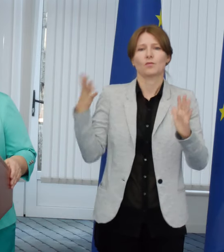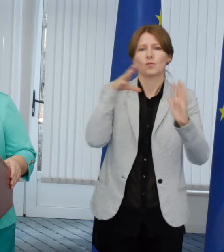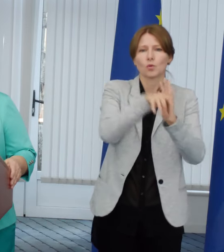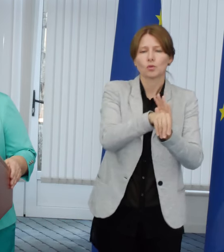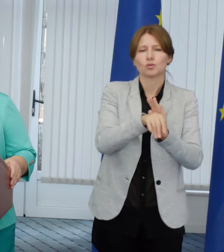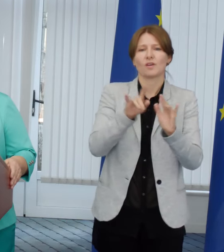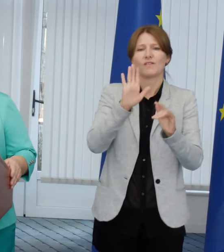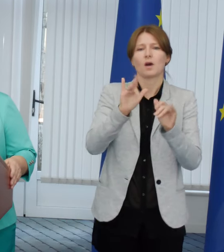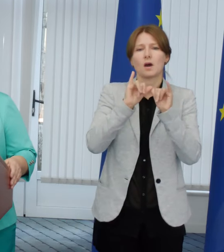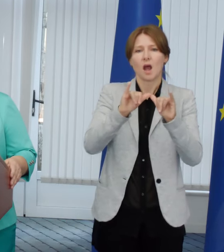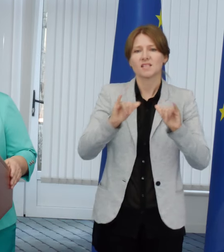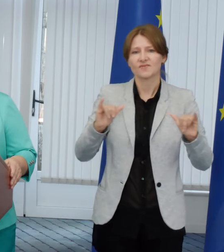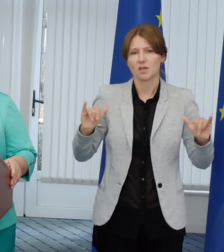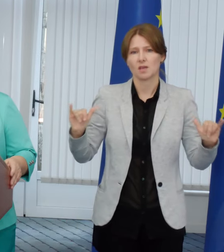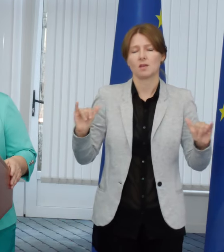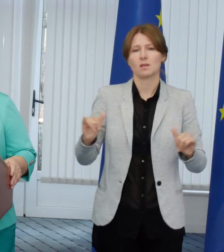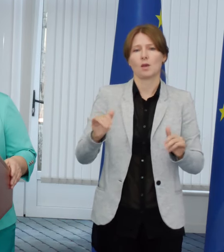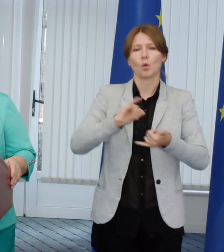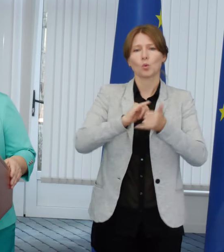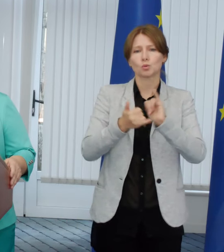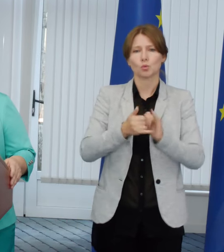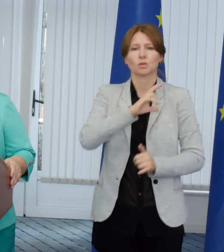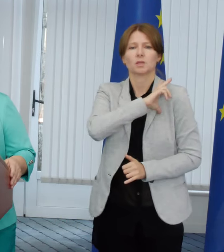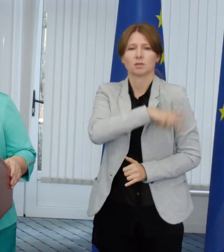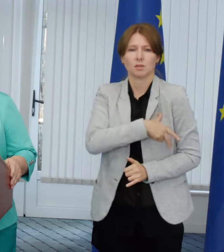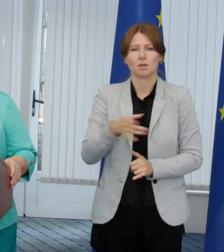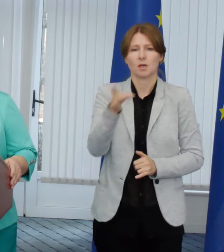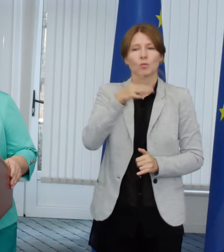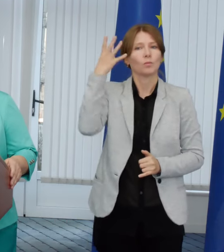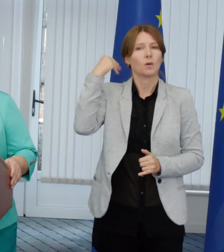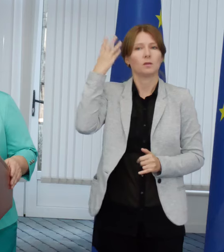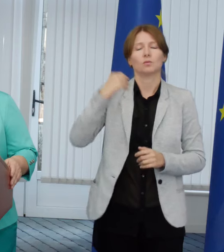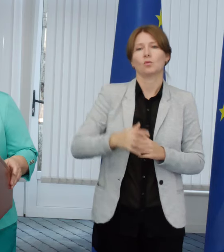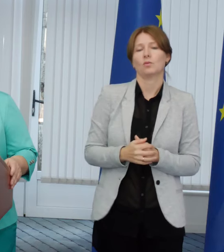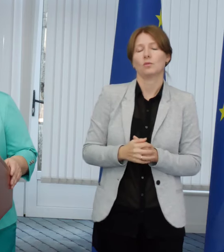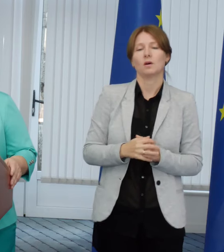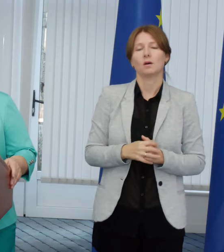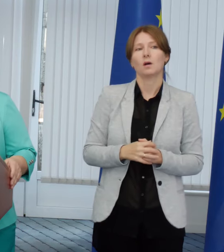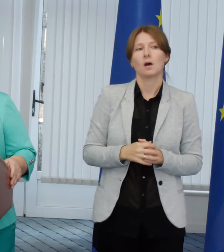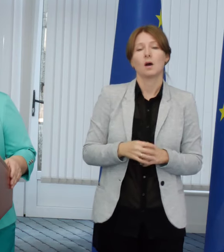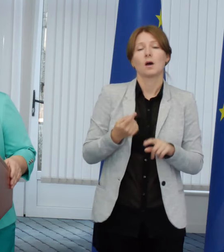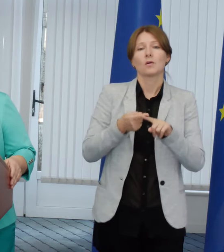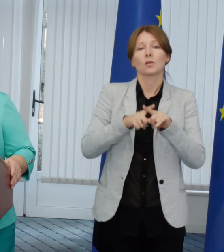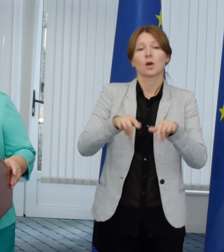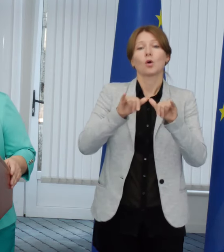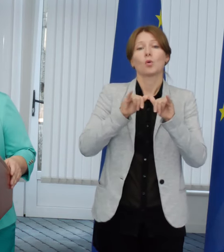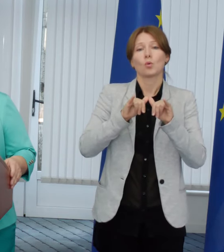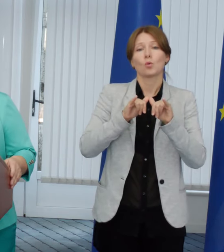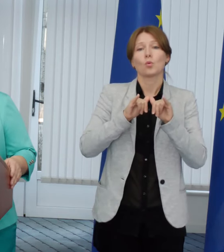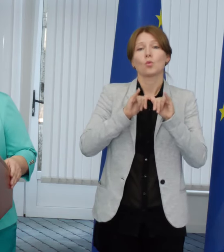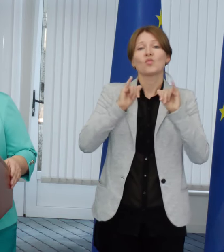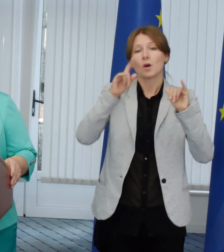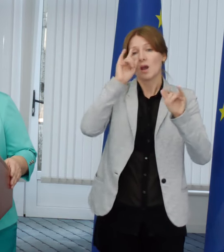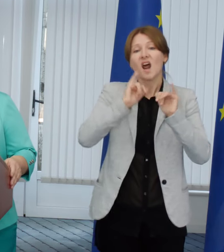în dezvoltarea serviciilor sociale în Republica Moldova. Pentru dezvoltarea serviciilor sociale